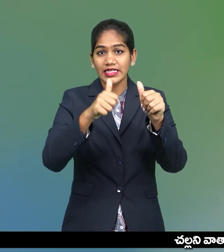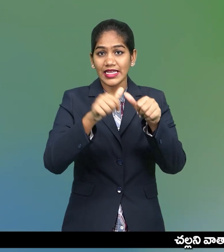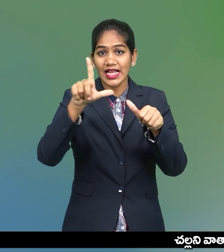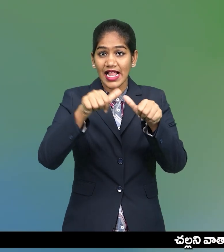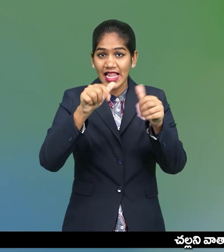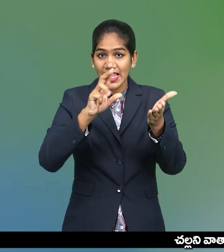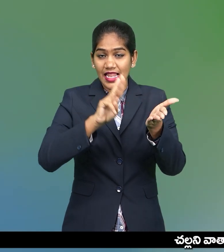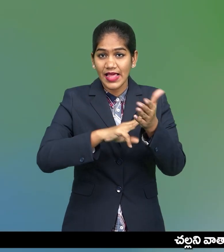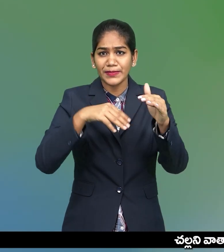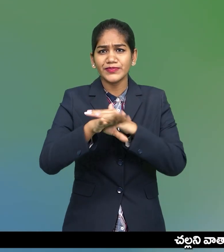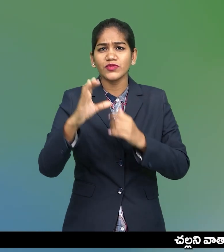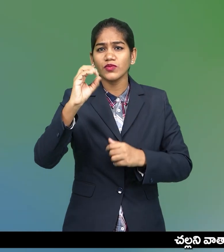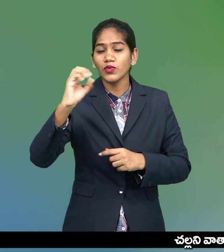చల్లని వాతావరణం కలిగి ఉంటాయి.